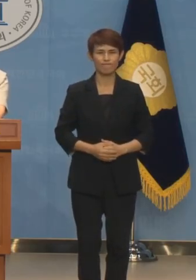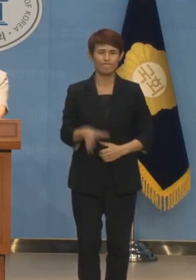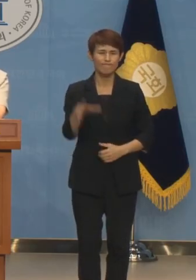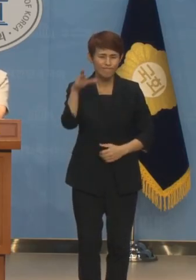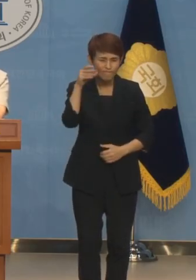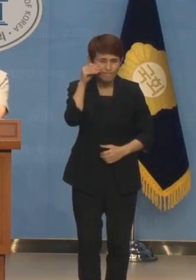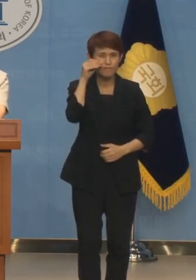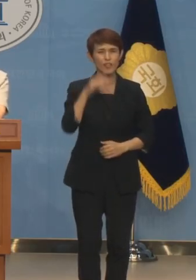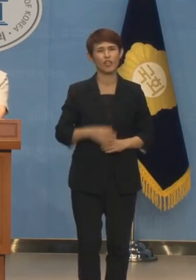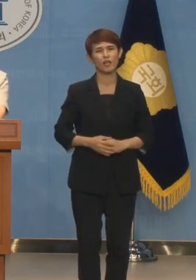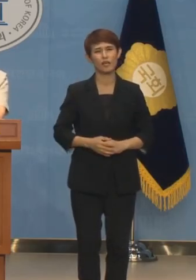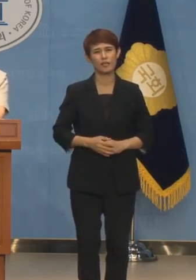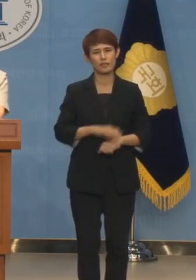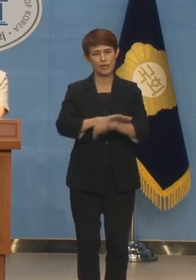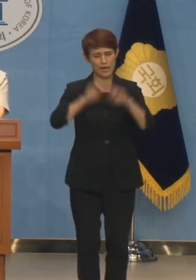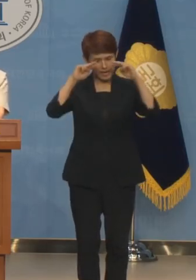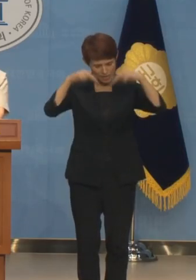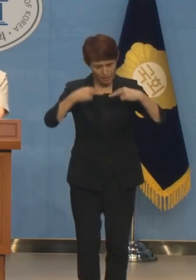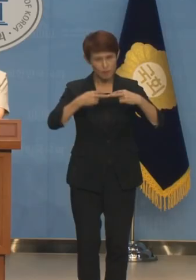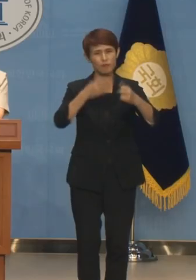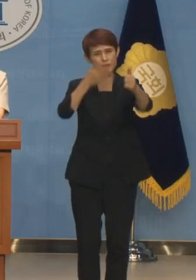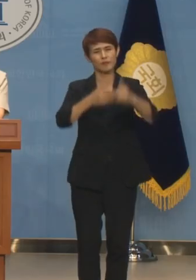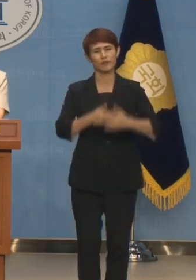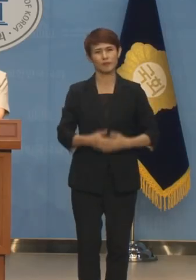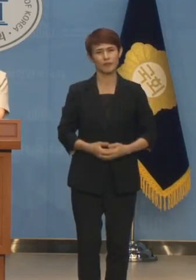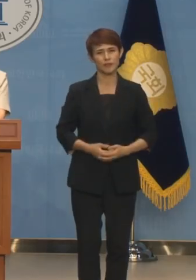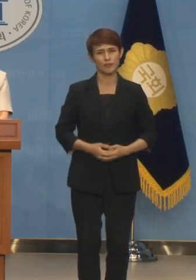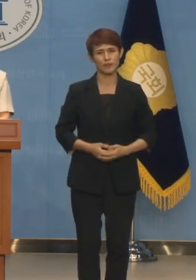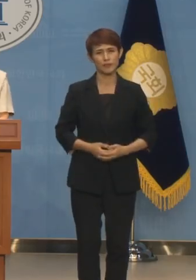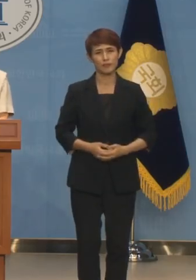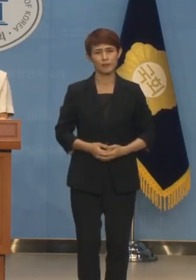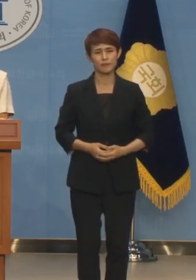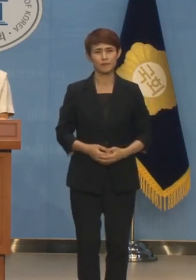제발 좀 현실을 직시하시길 바랍니다.